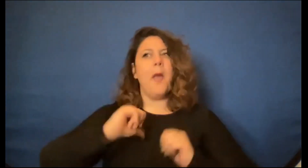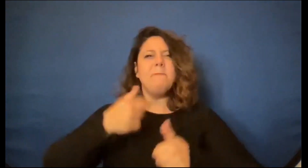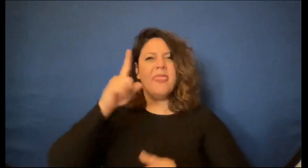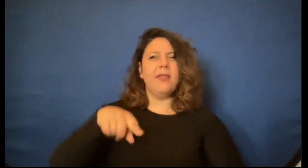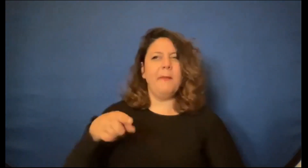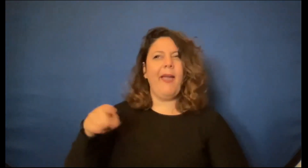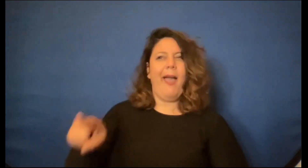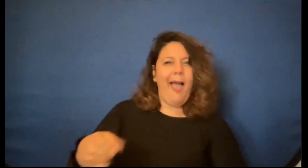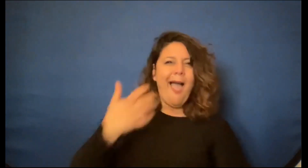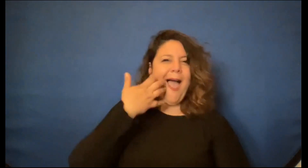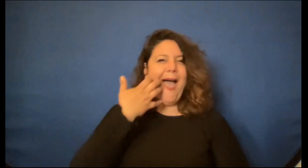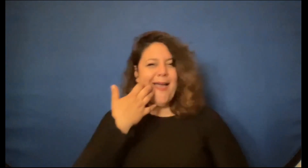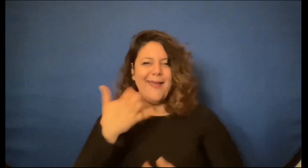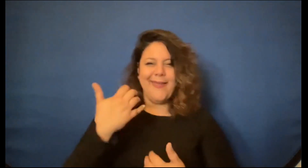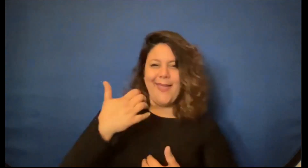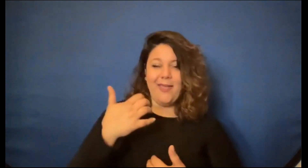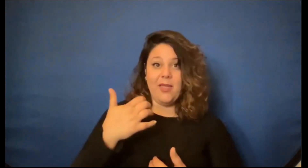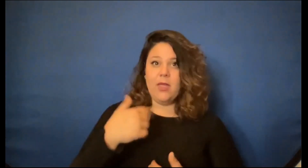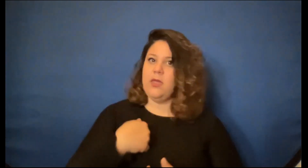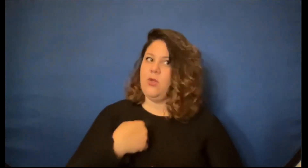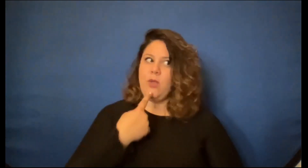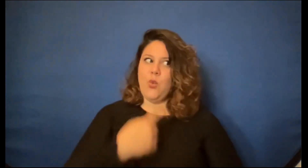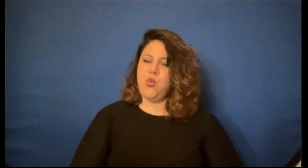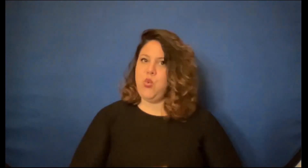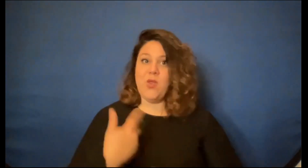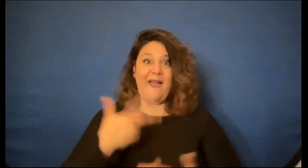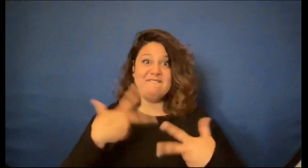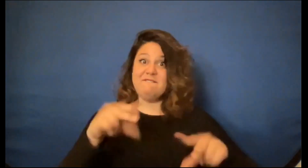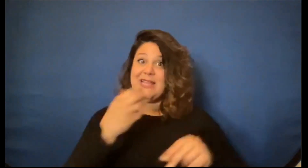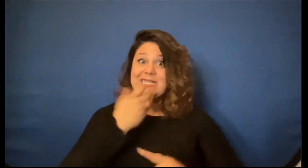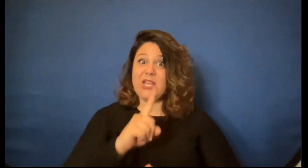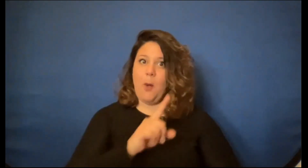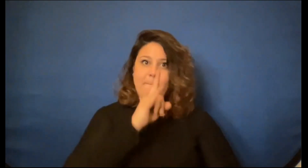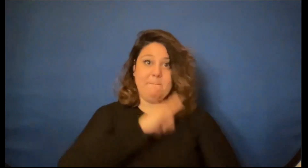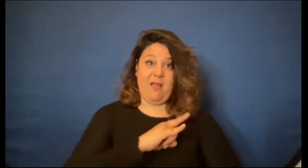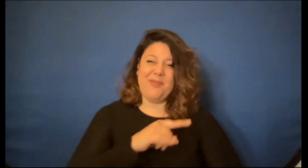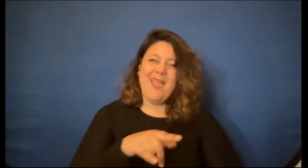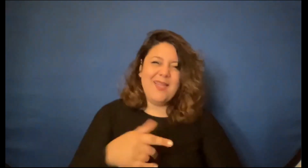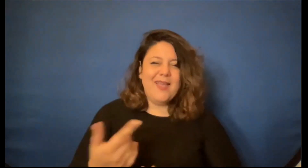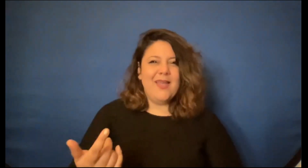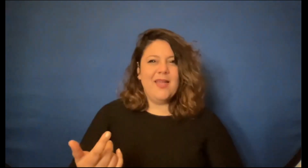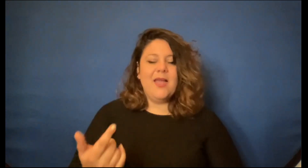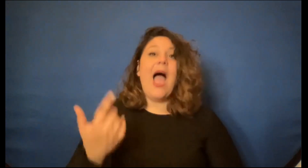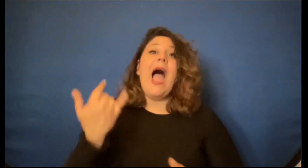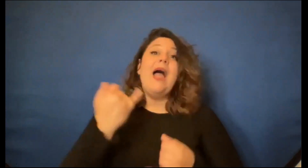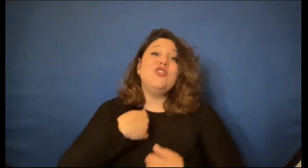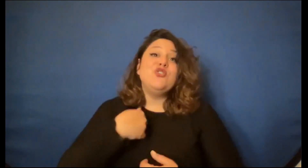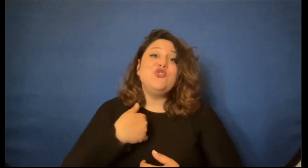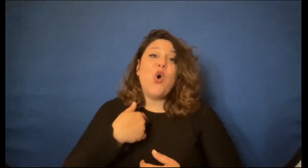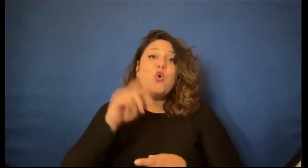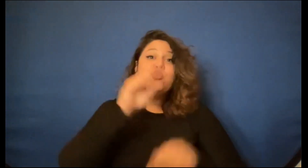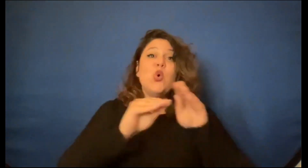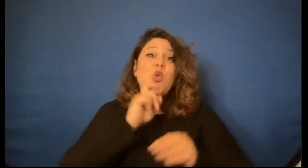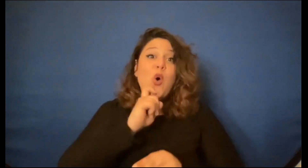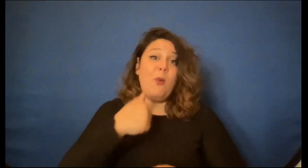acabas o vamos mal. Y esto es para reafirmar que el acoso existe, ¿no? Entonces, bueno, yo lo acabé, pues como era más grande de la clase,